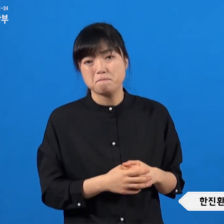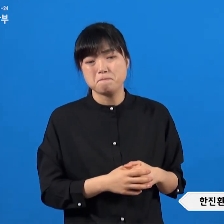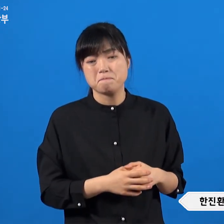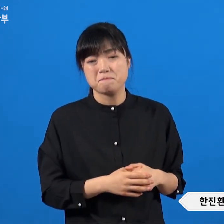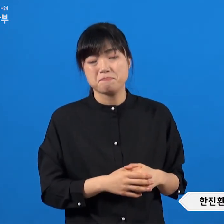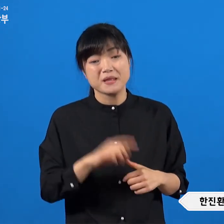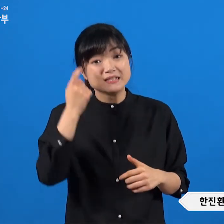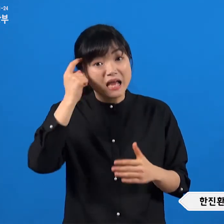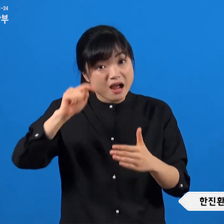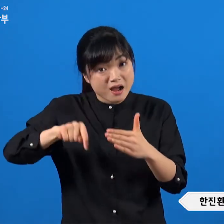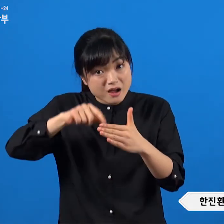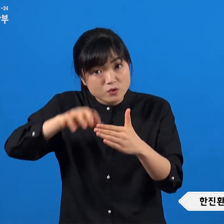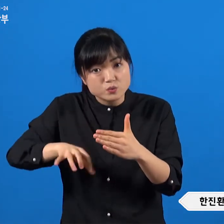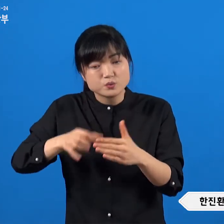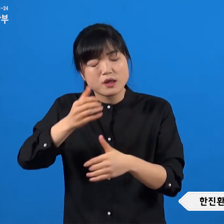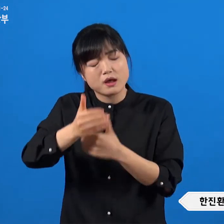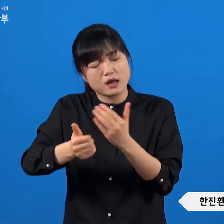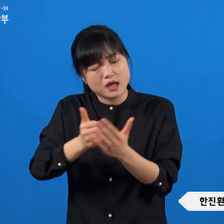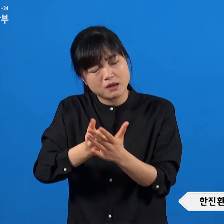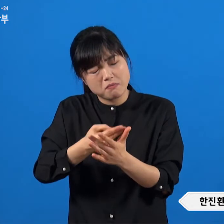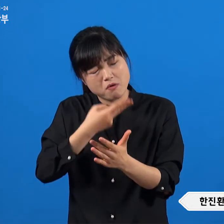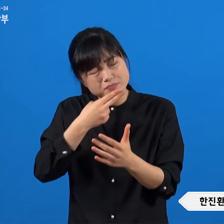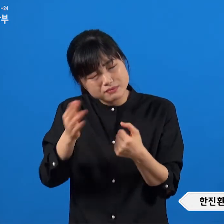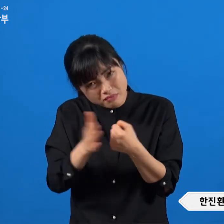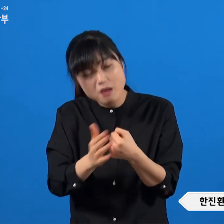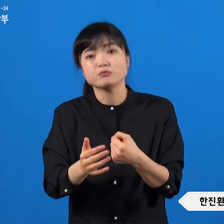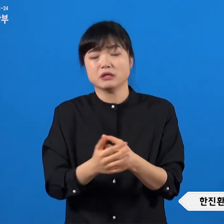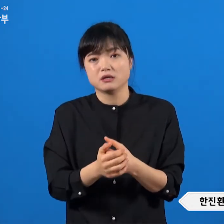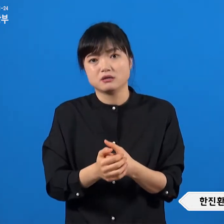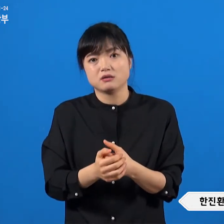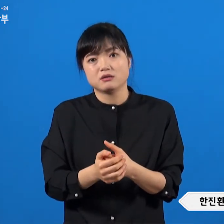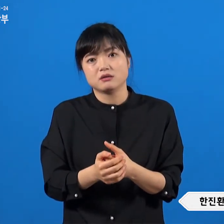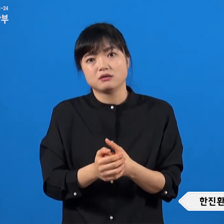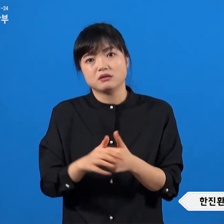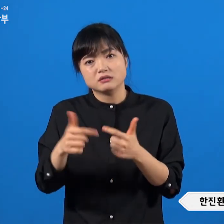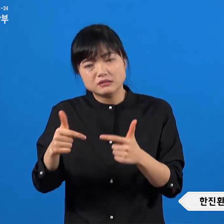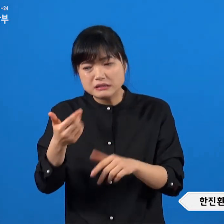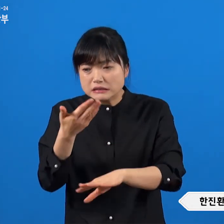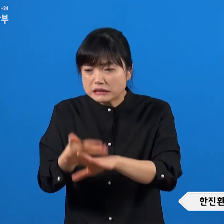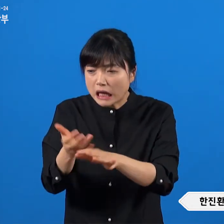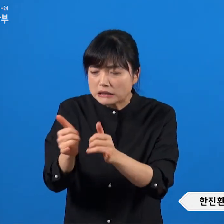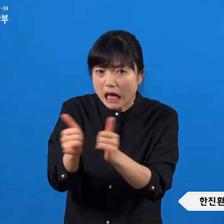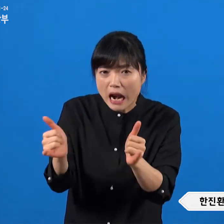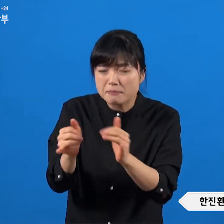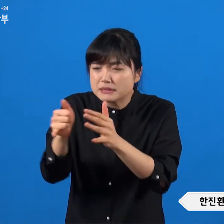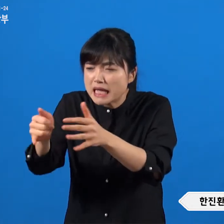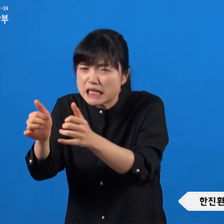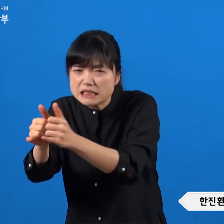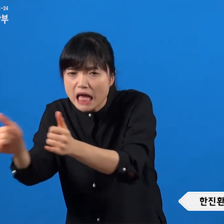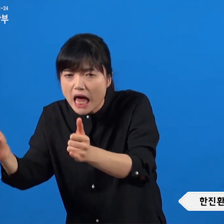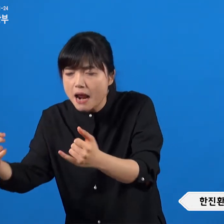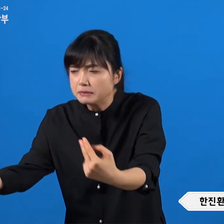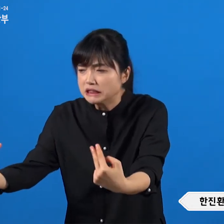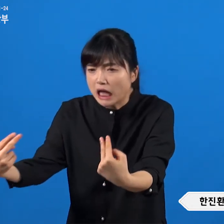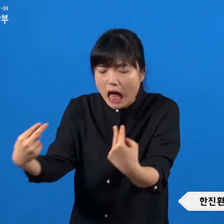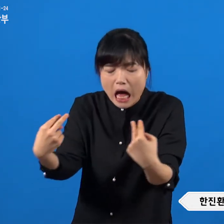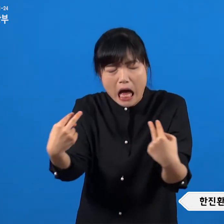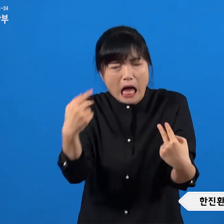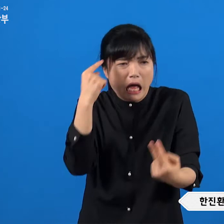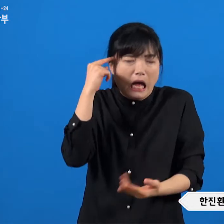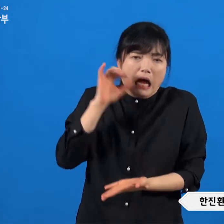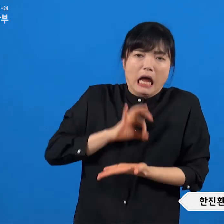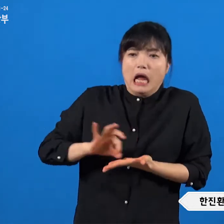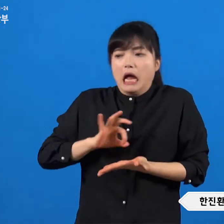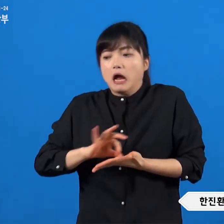의식 속에 하나님이 없으니까 늘 다른 사람들, 세상 사람들 시선을 의식하면서